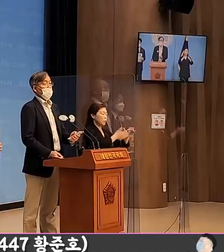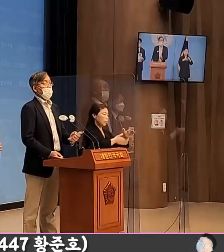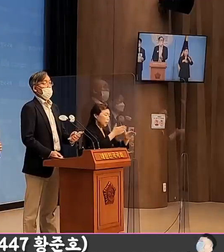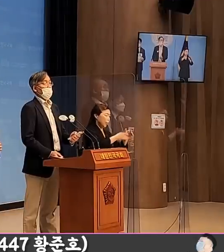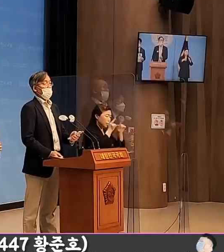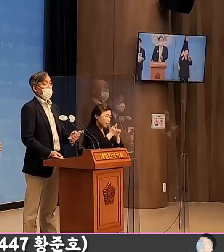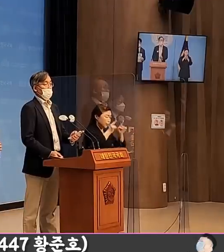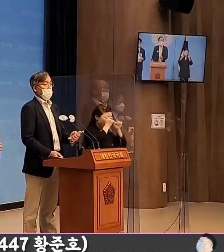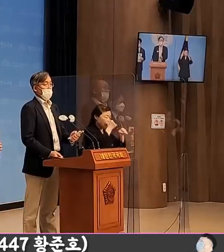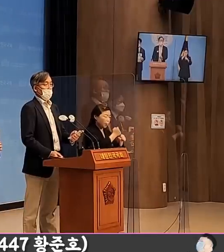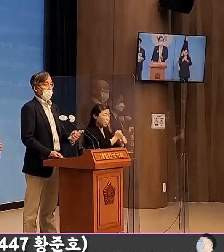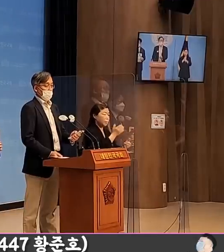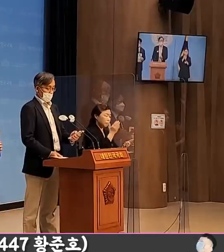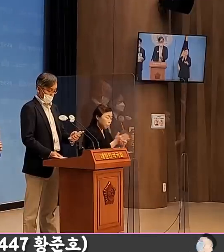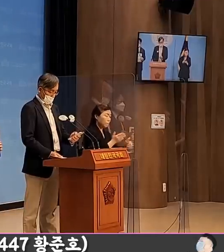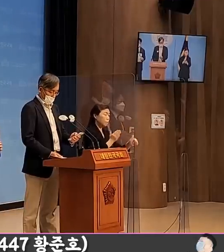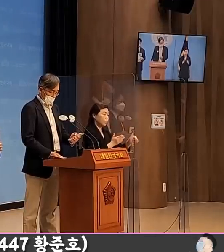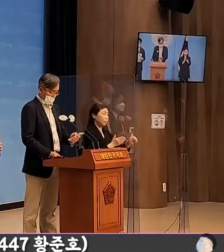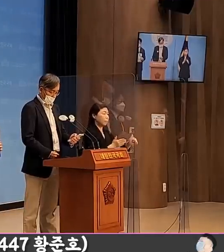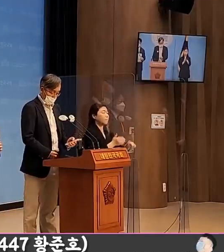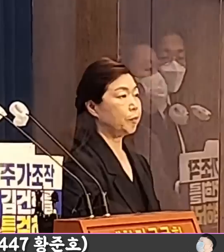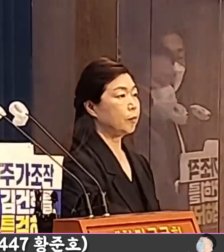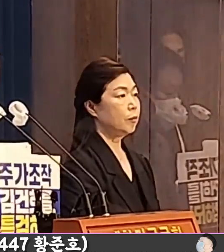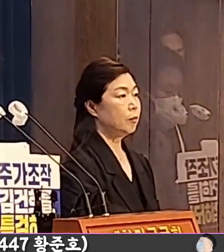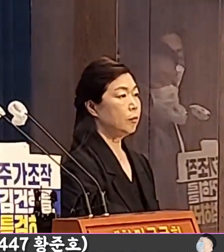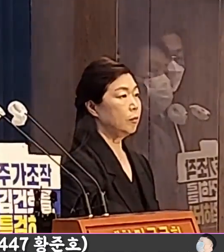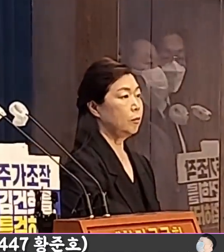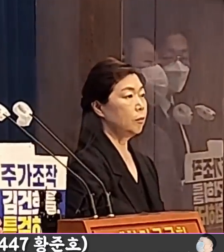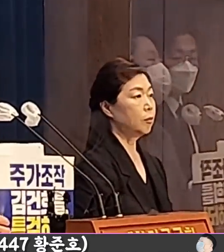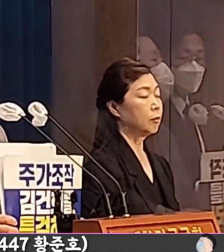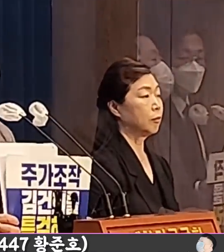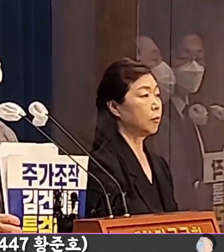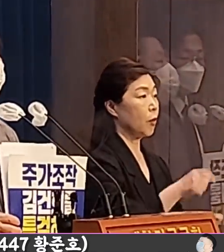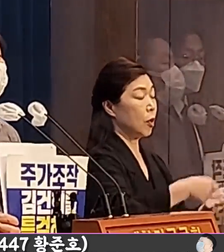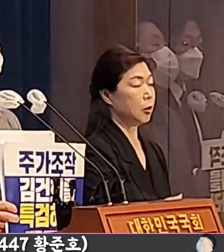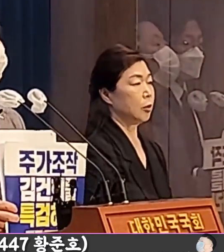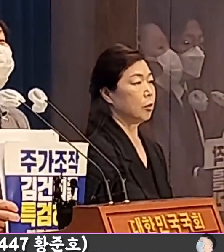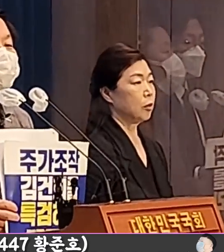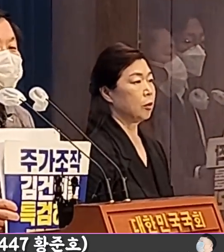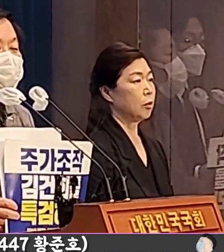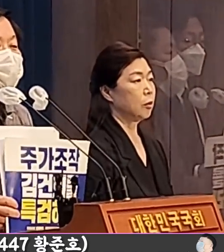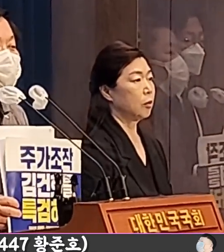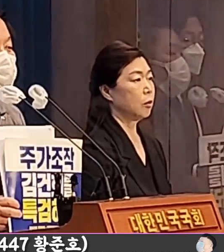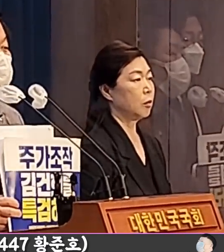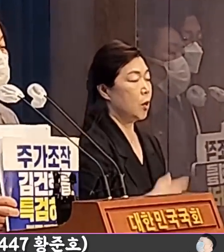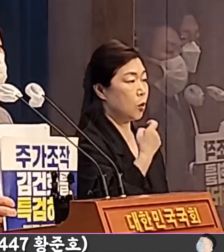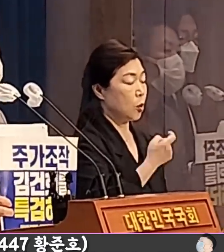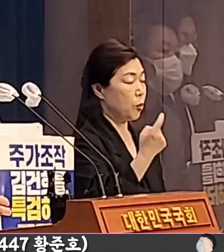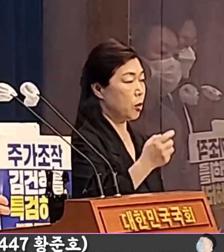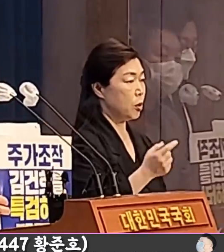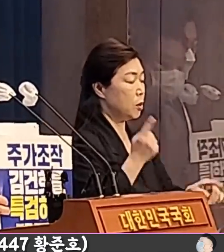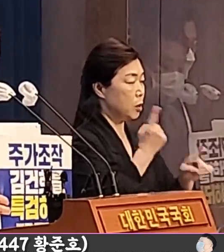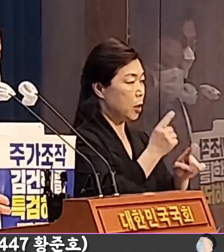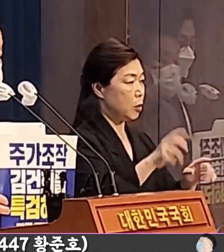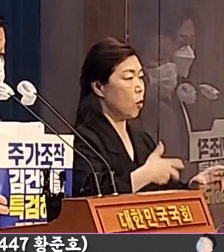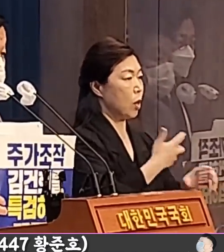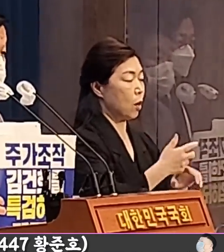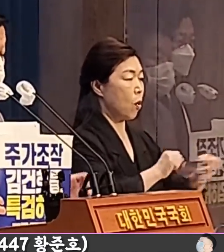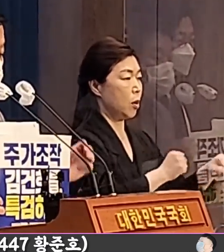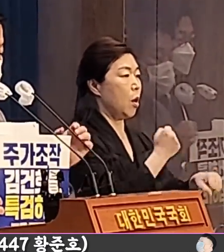지옥으로 만들지 말기를 촉구합니다. 감사합니다. 기자님들 안녕하십니까? 촛불승리 전환행동에 활동하고